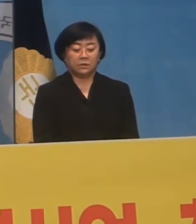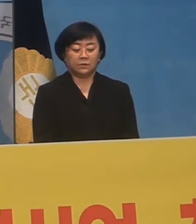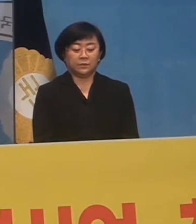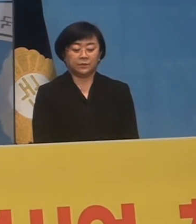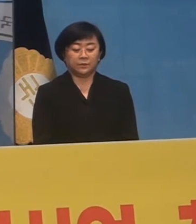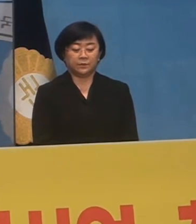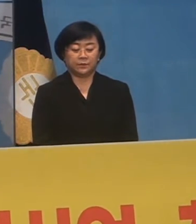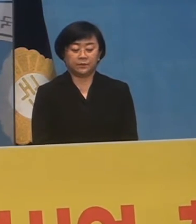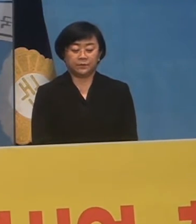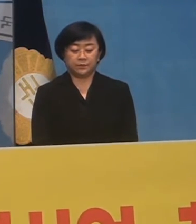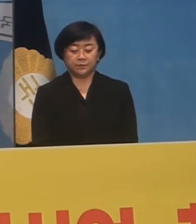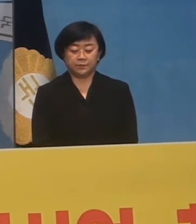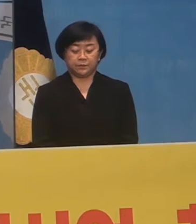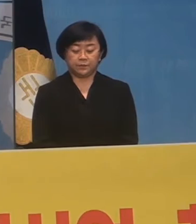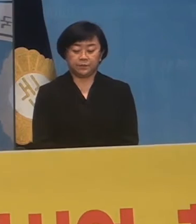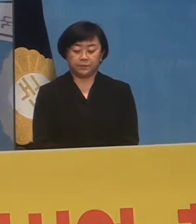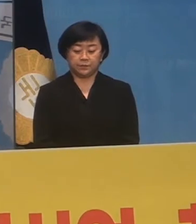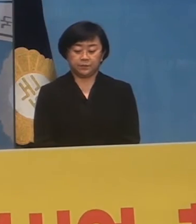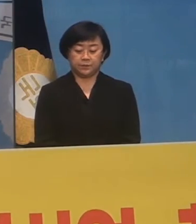맞았어? 네, 빨리 잡아.